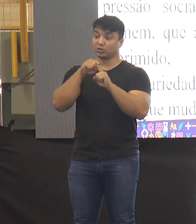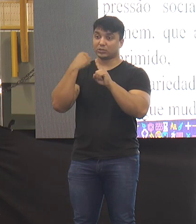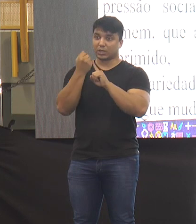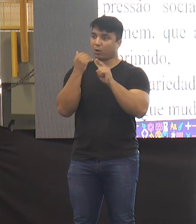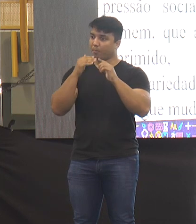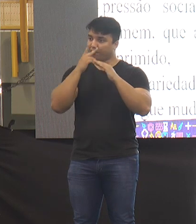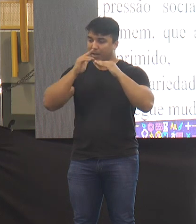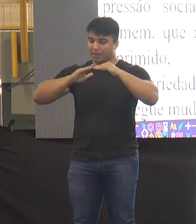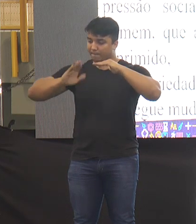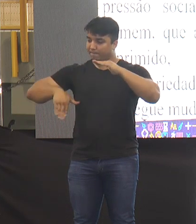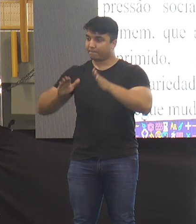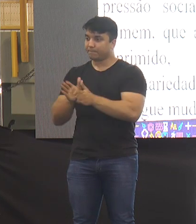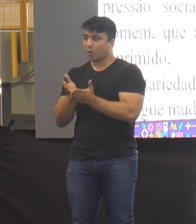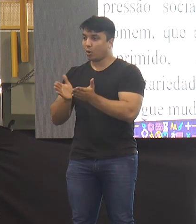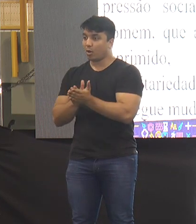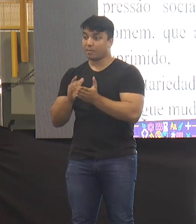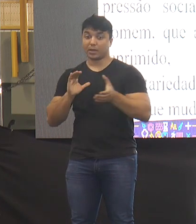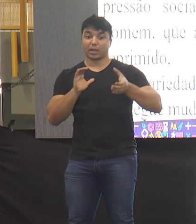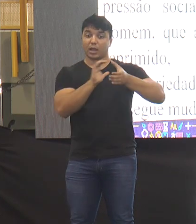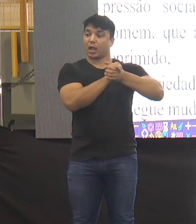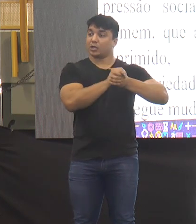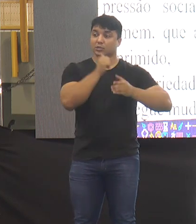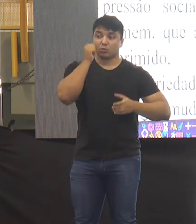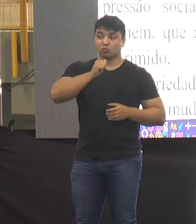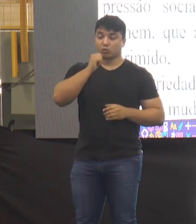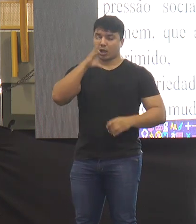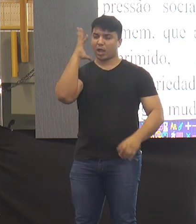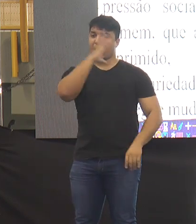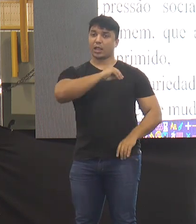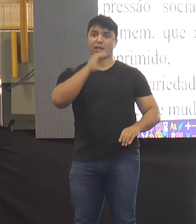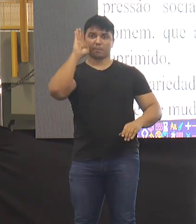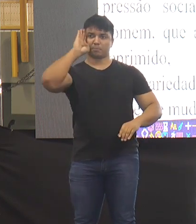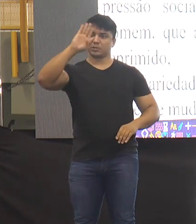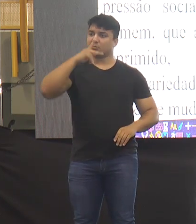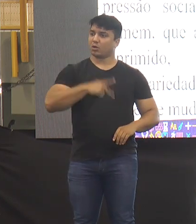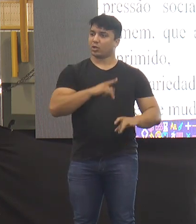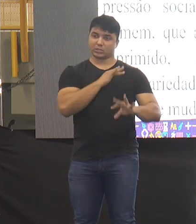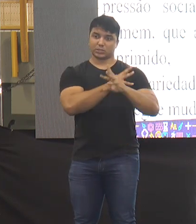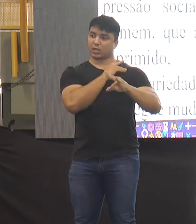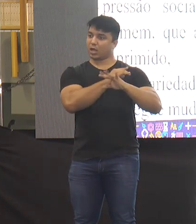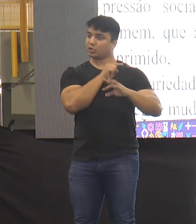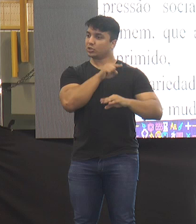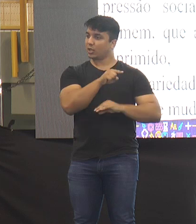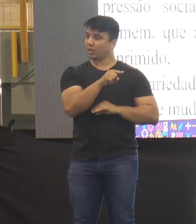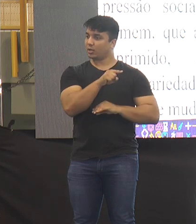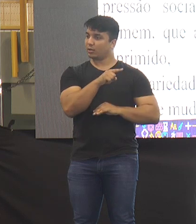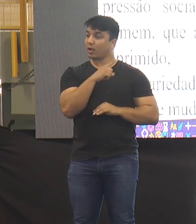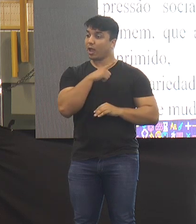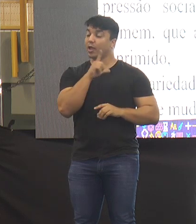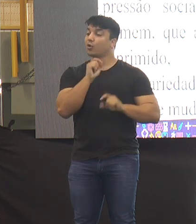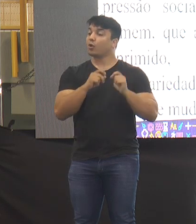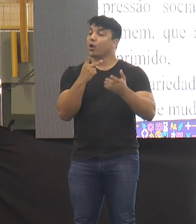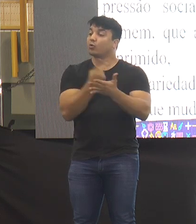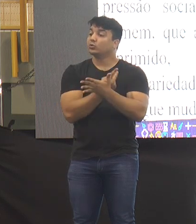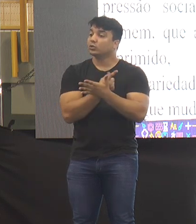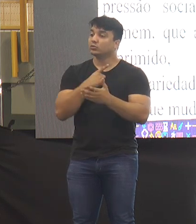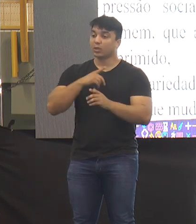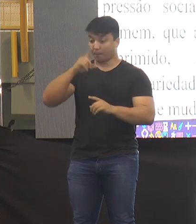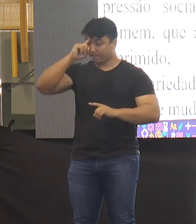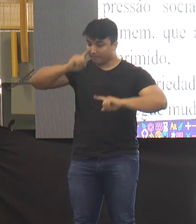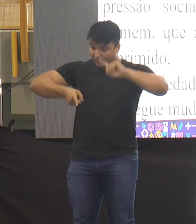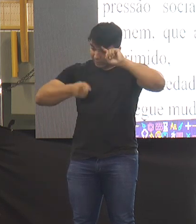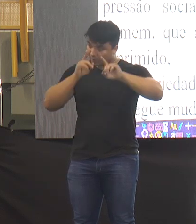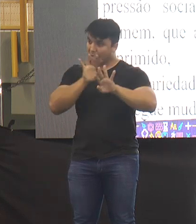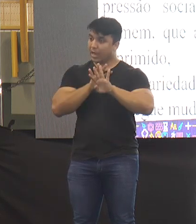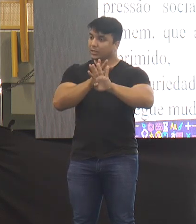baixa, mas acaba casando com a mulher mais linda e desejada da cidade, tendo o comando do exército